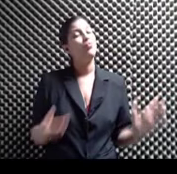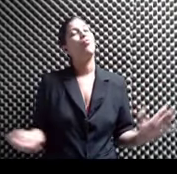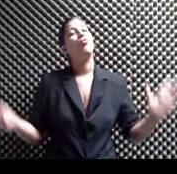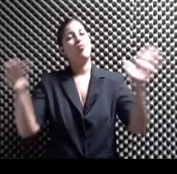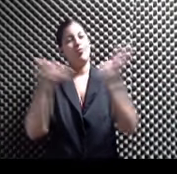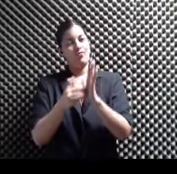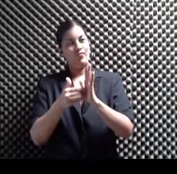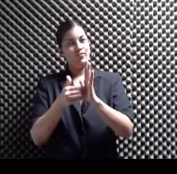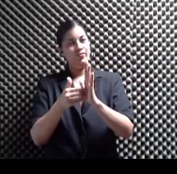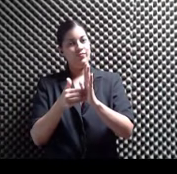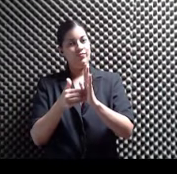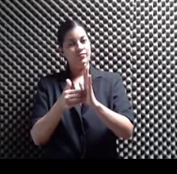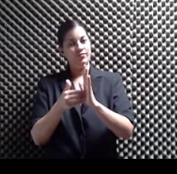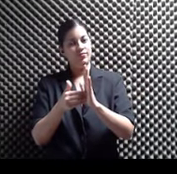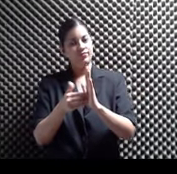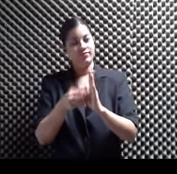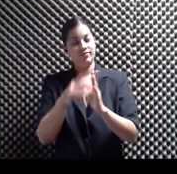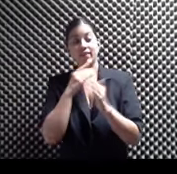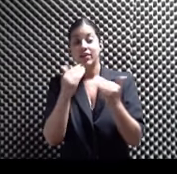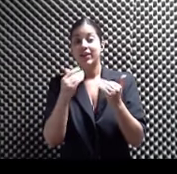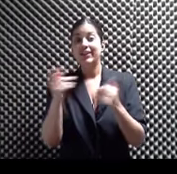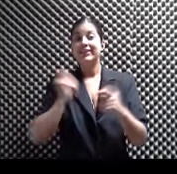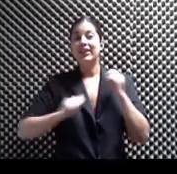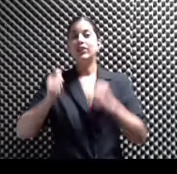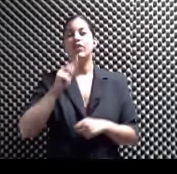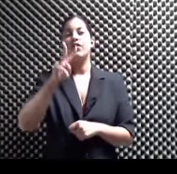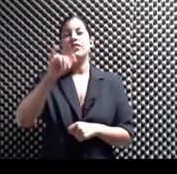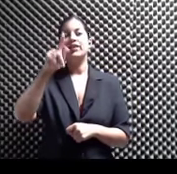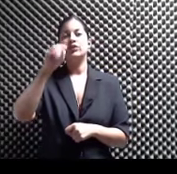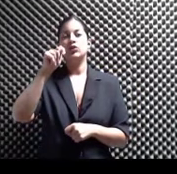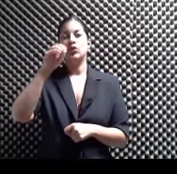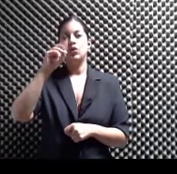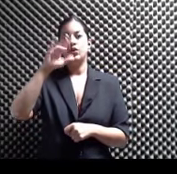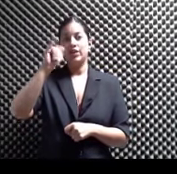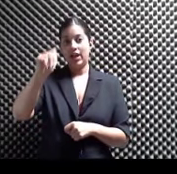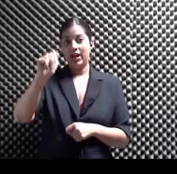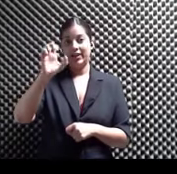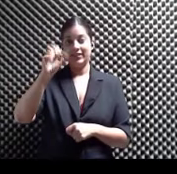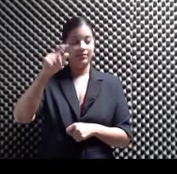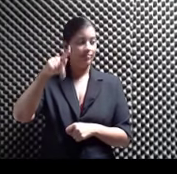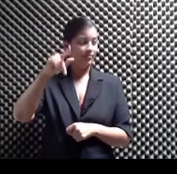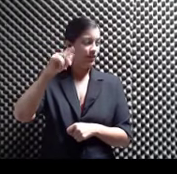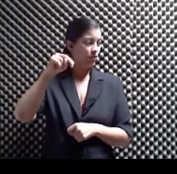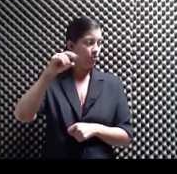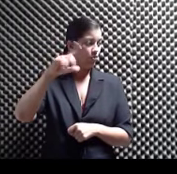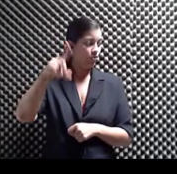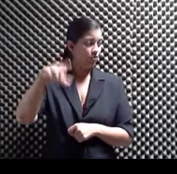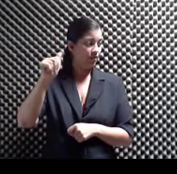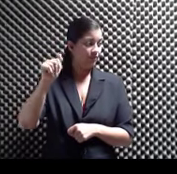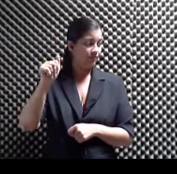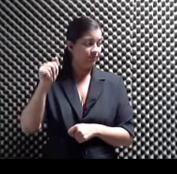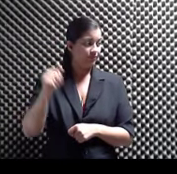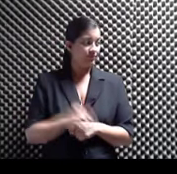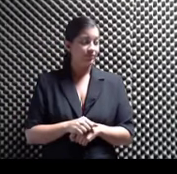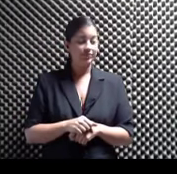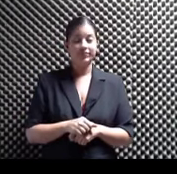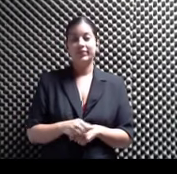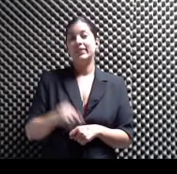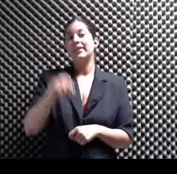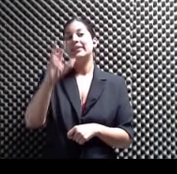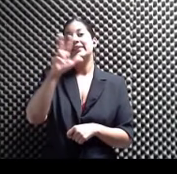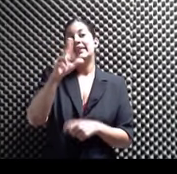y vamos ahora para el Teatro Victoria Espinosa del 26 al 28 y del 3 al 5 a las